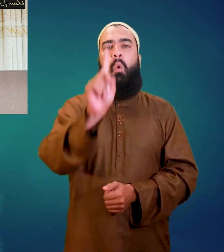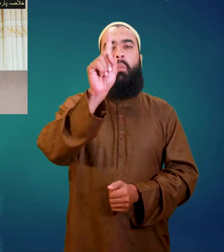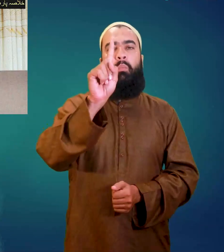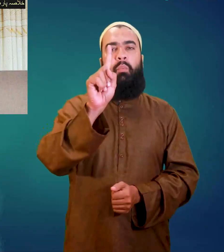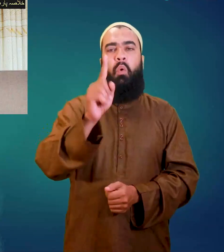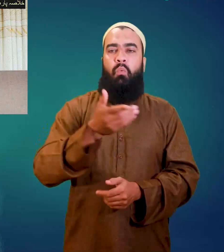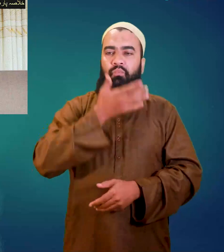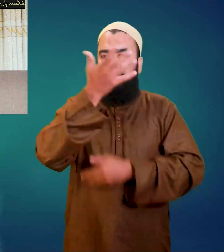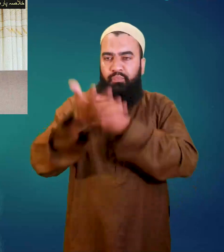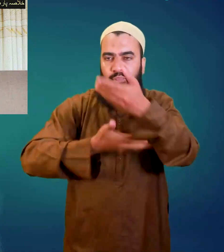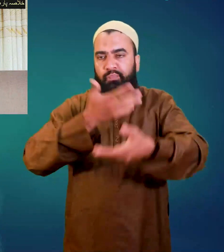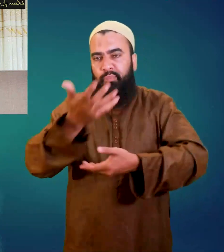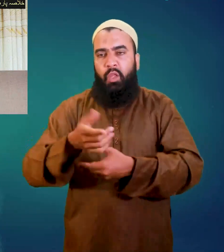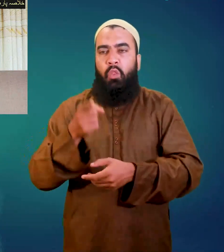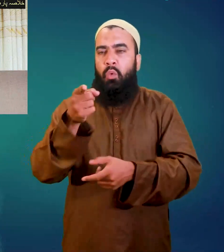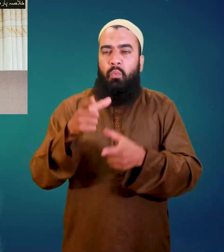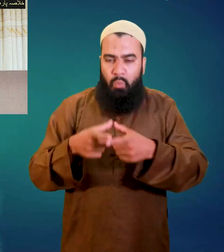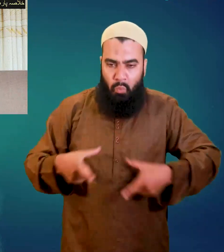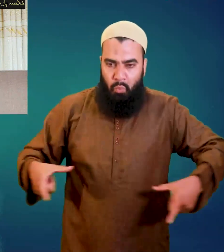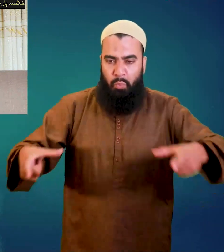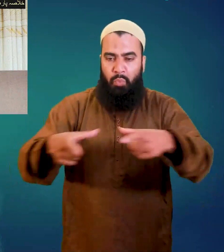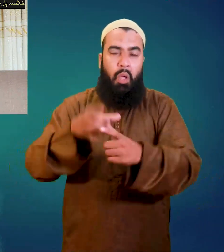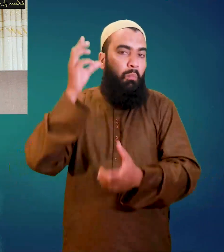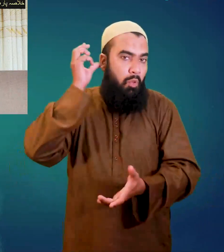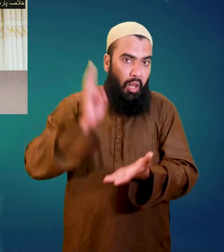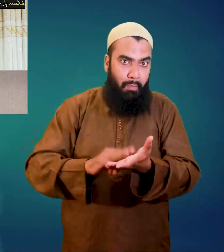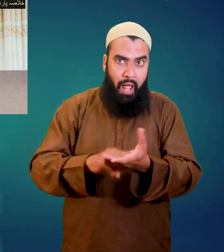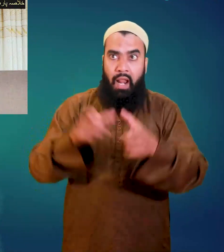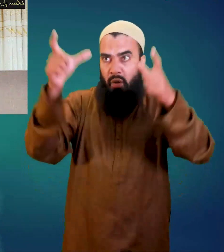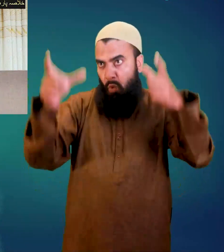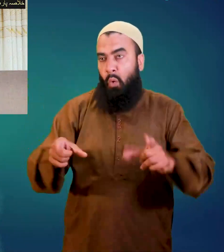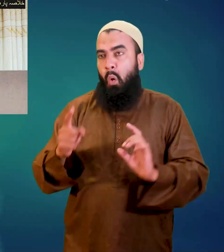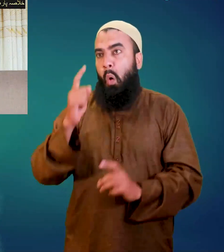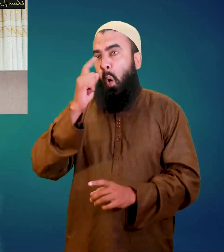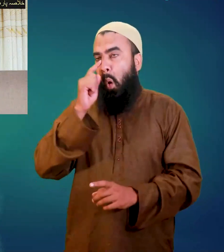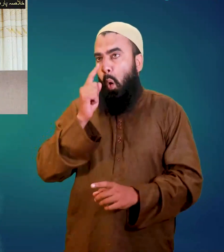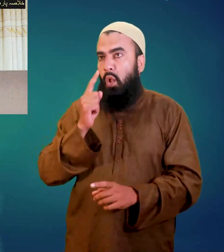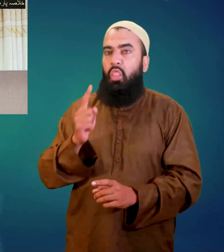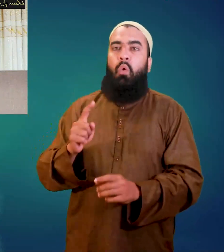7، آیت نمبر 1، سورۃ انزلناہا وفرضناہا۔